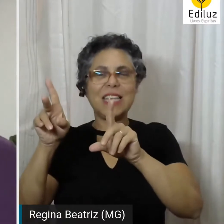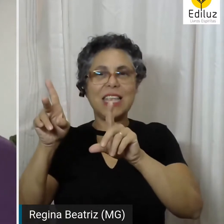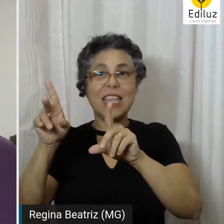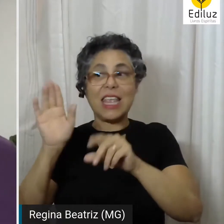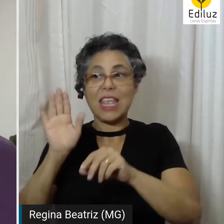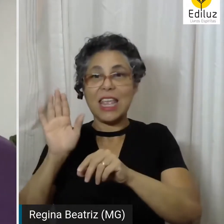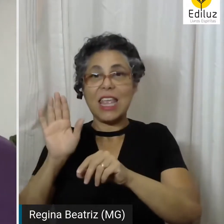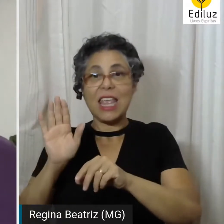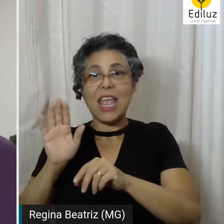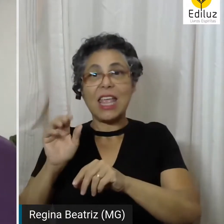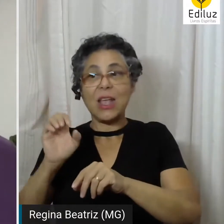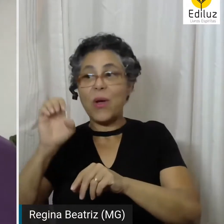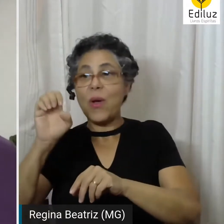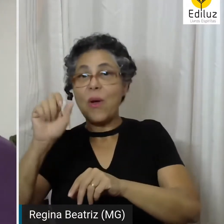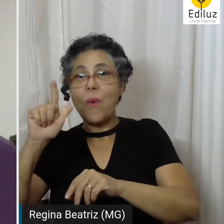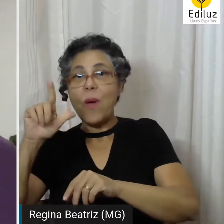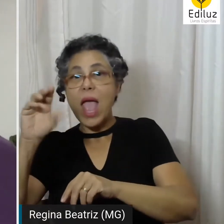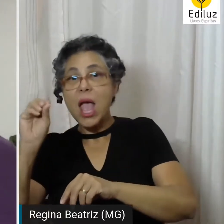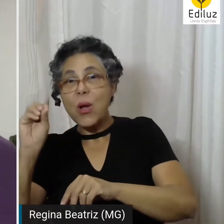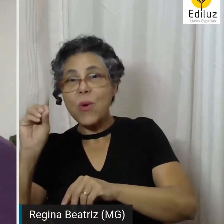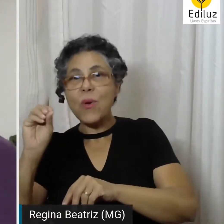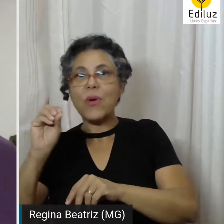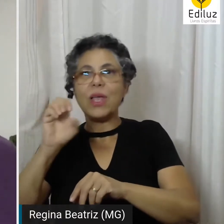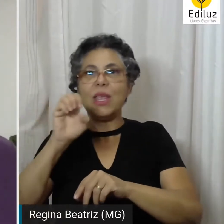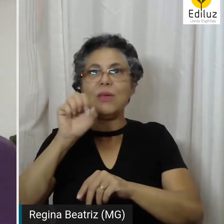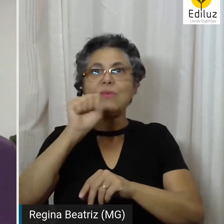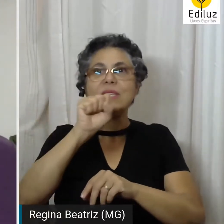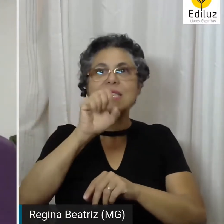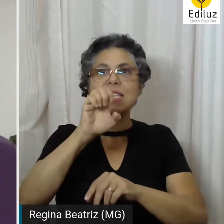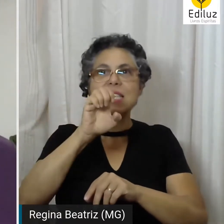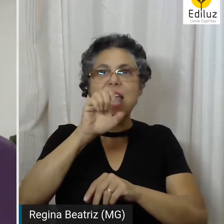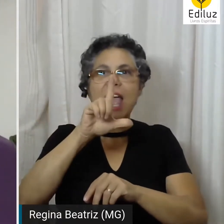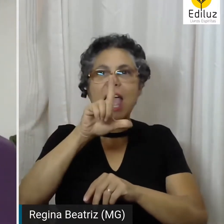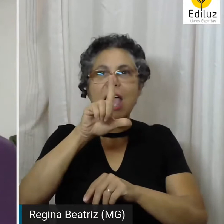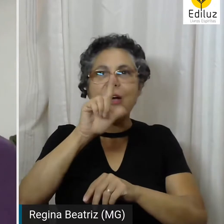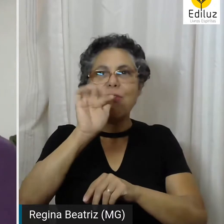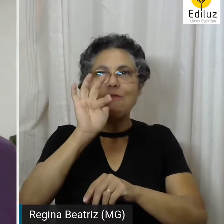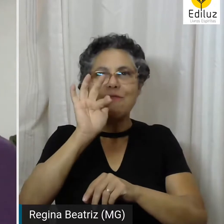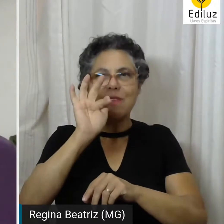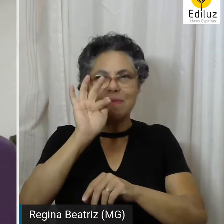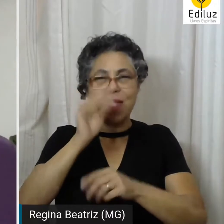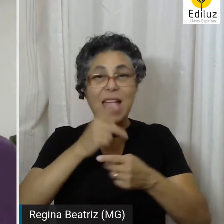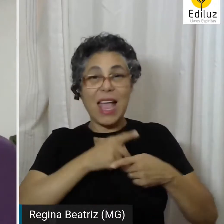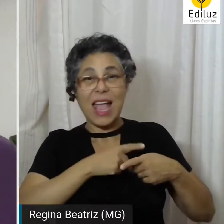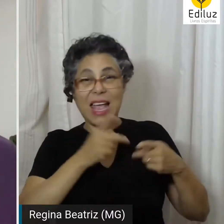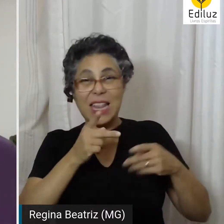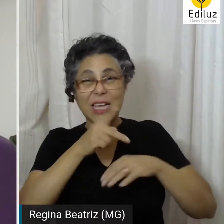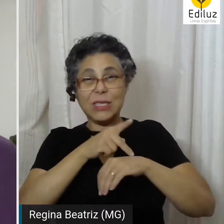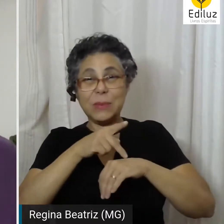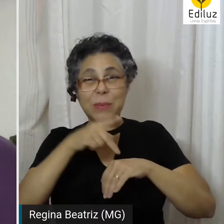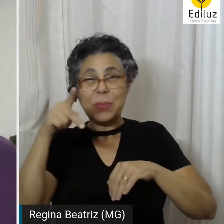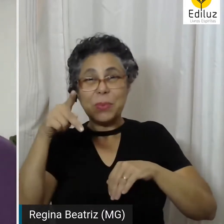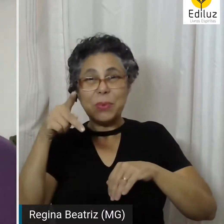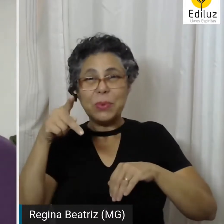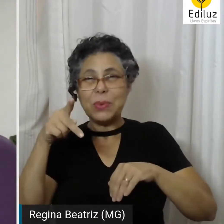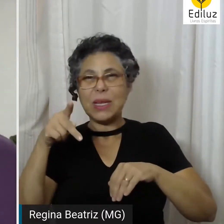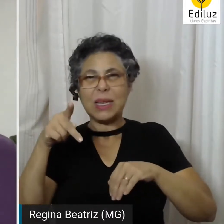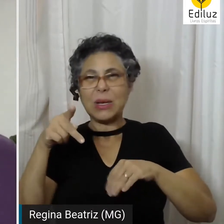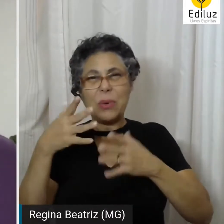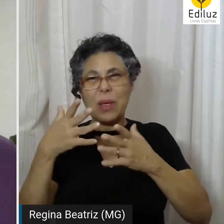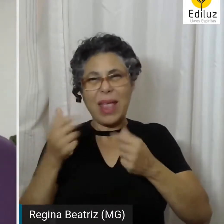atender o ego e atender o self. A caridade pura, despretensiosa